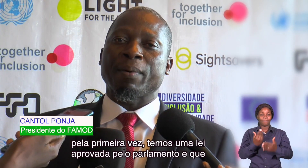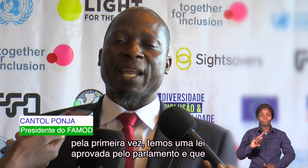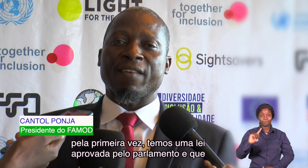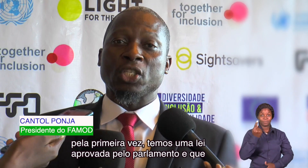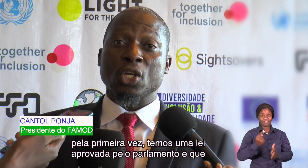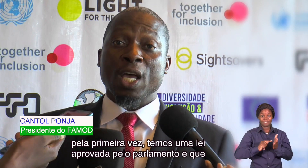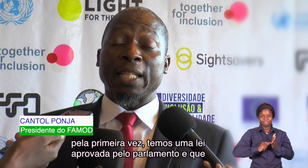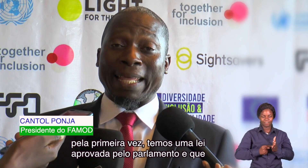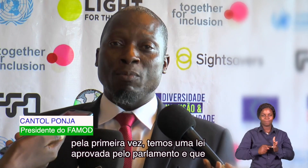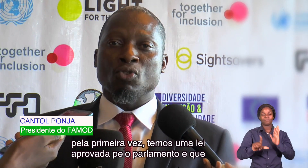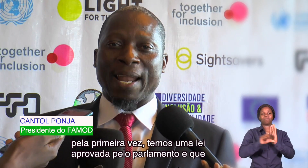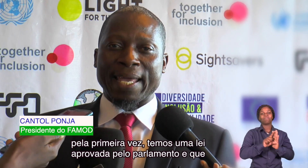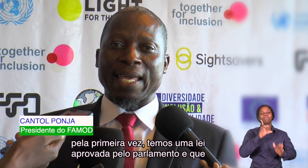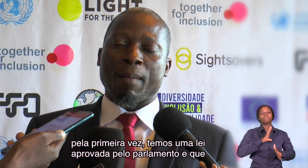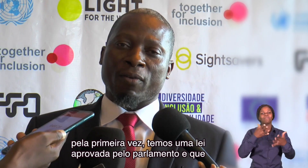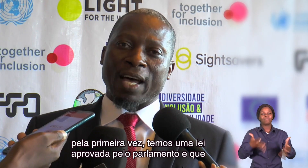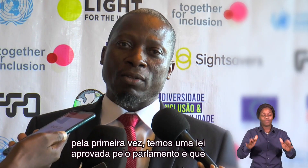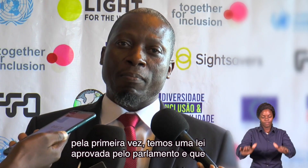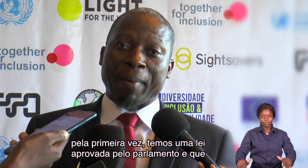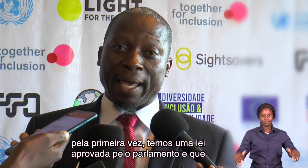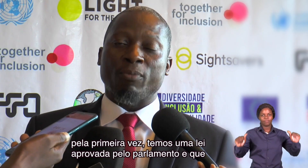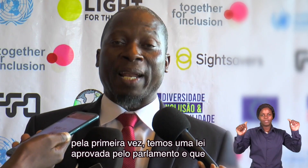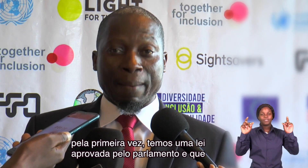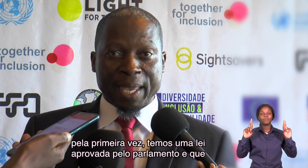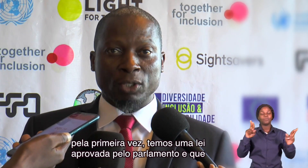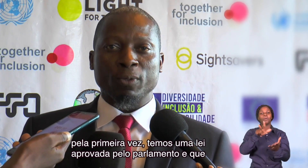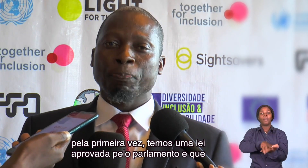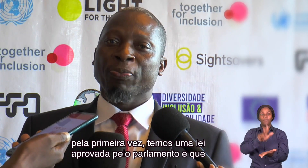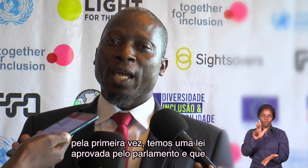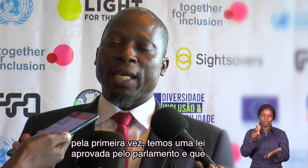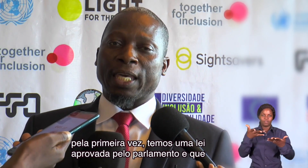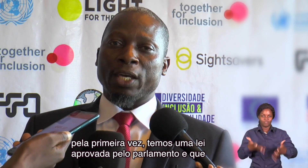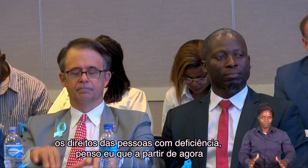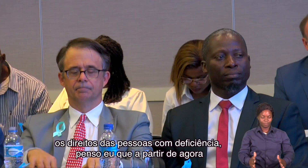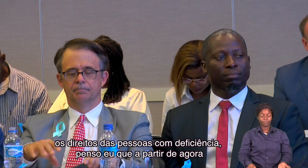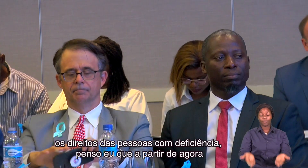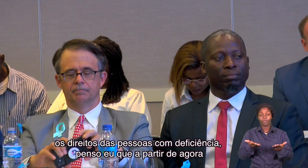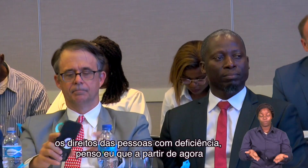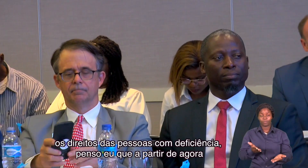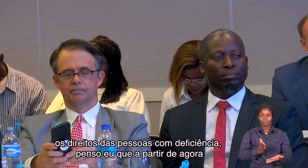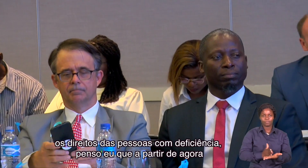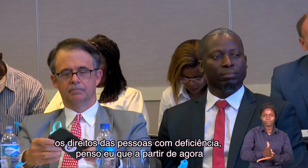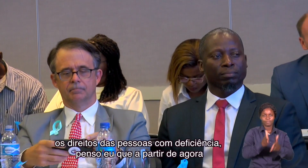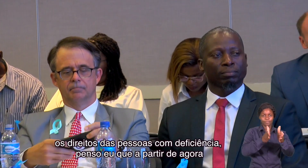primeira vez temos uma lei aprovada pelo Parlamento e que os direitos das pessoas com deficiência,